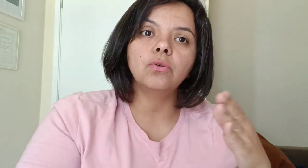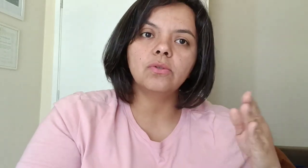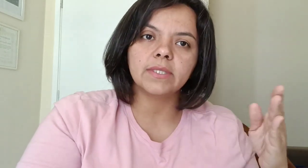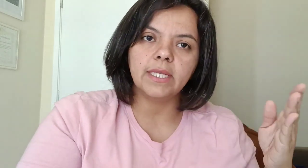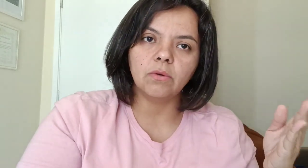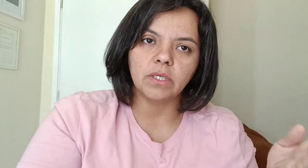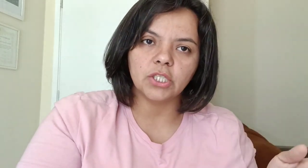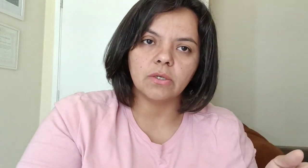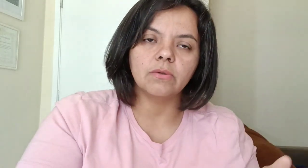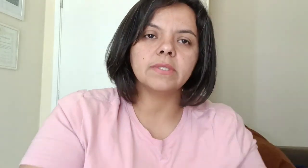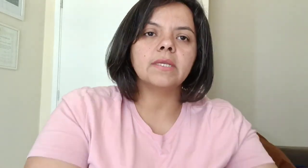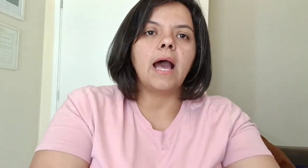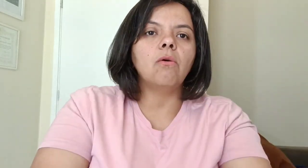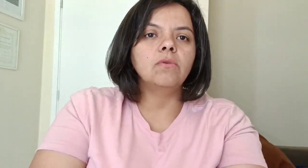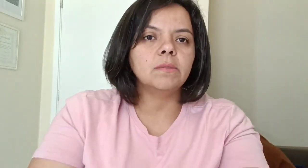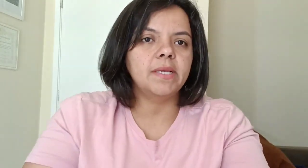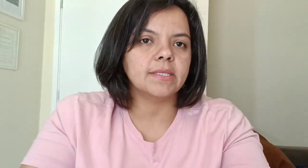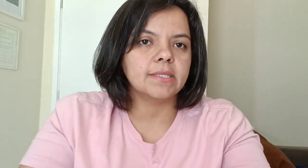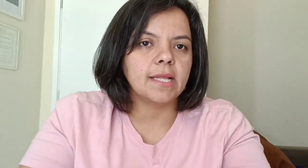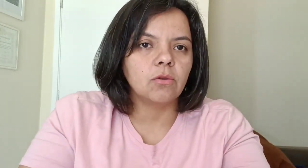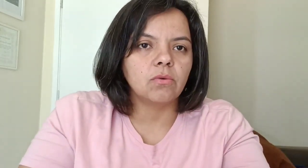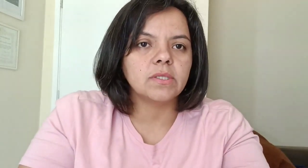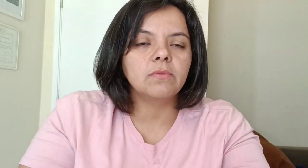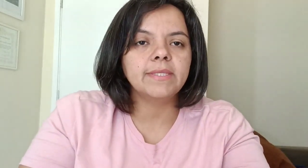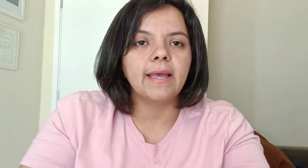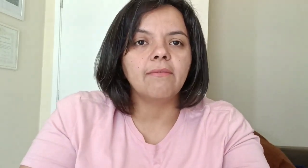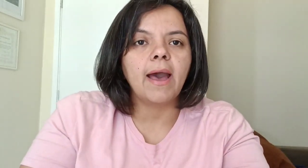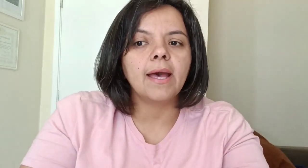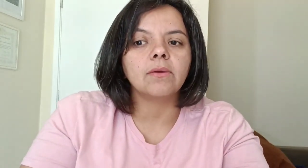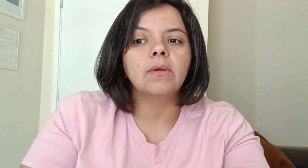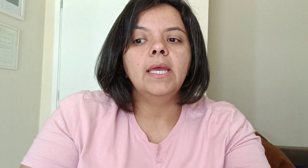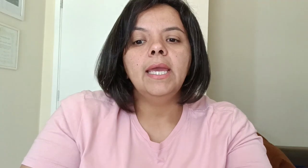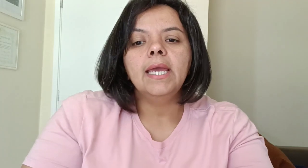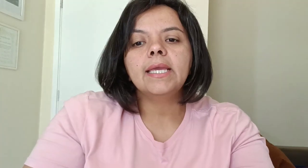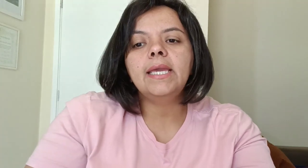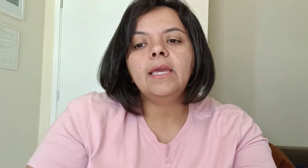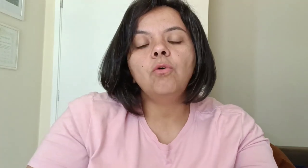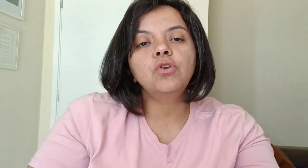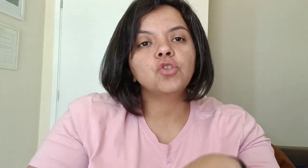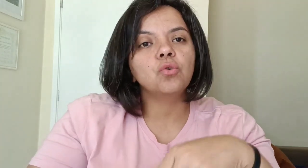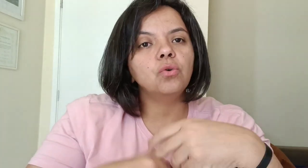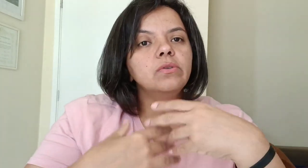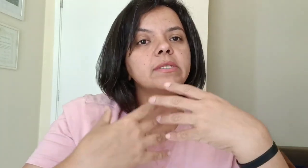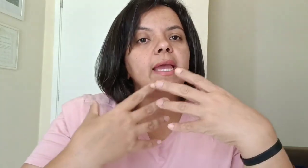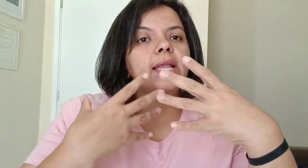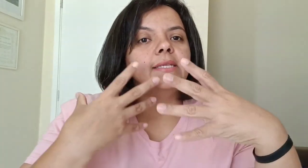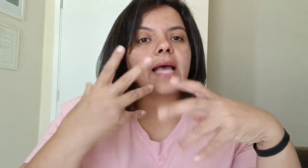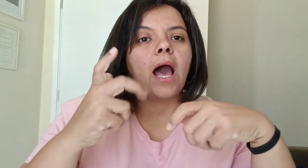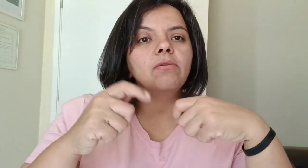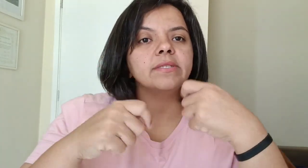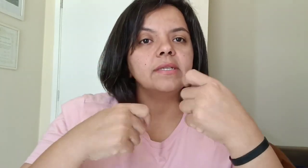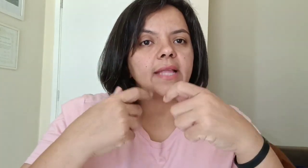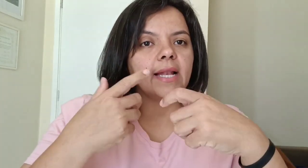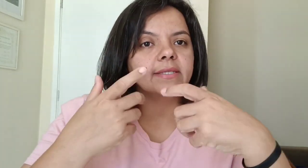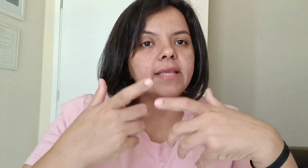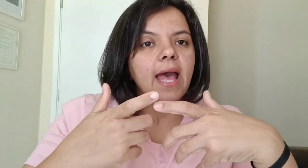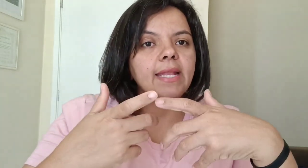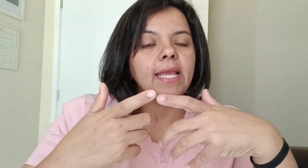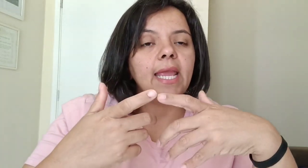estudos linguísticos, alguns pesquisadores observaram que os surdos, eles, ao sinalizarem,